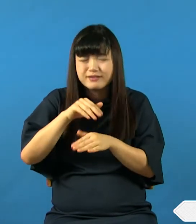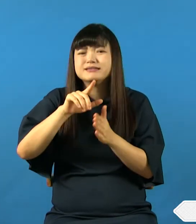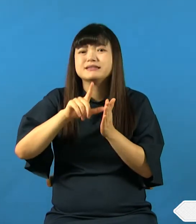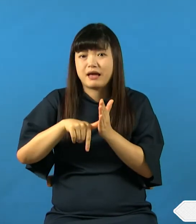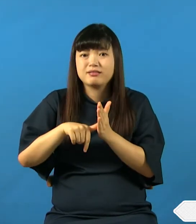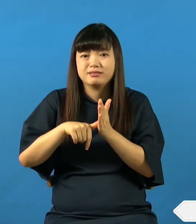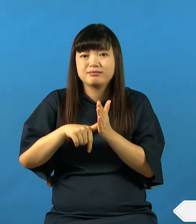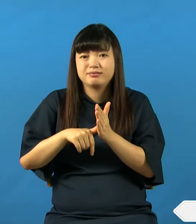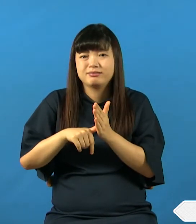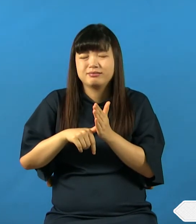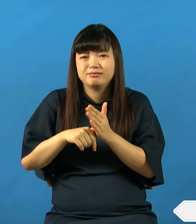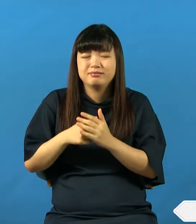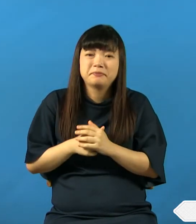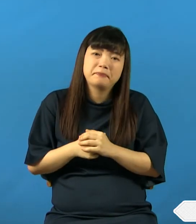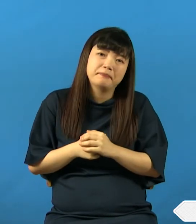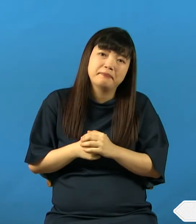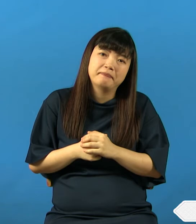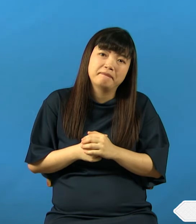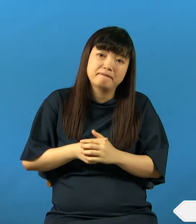단련의 기간이었습니다.